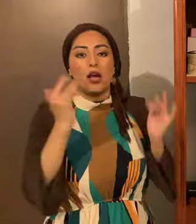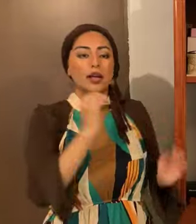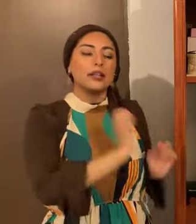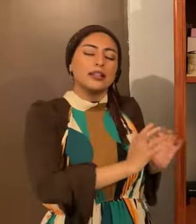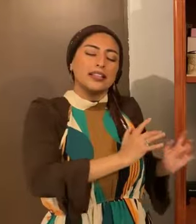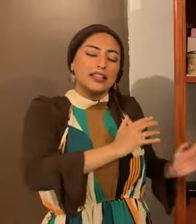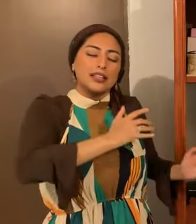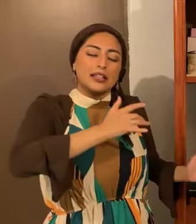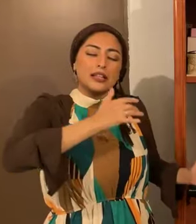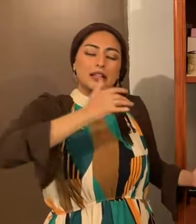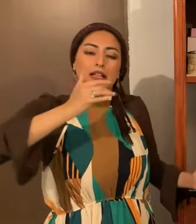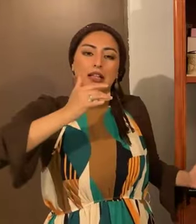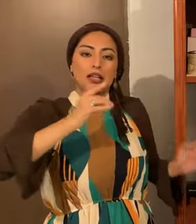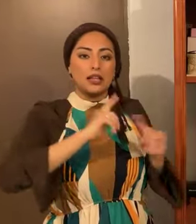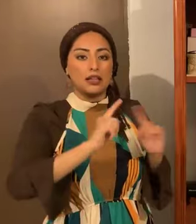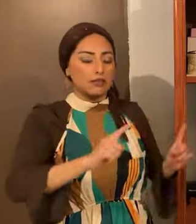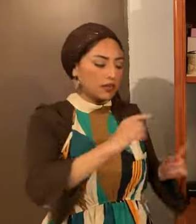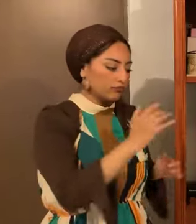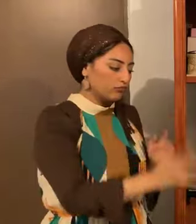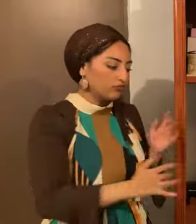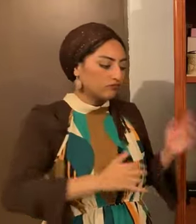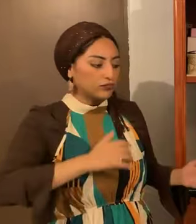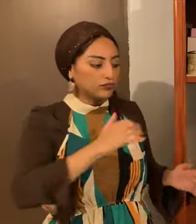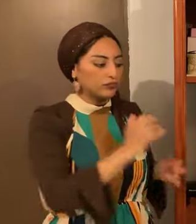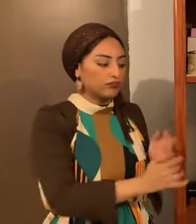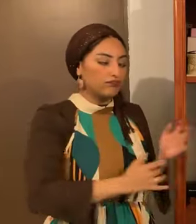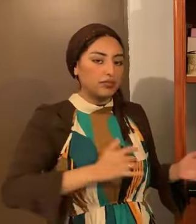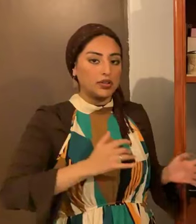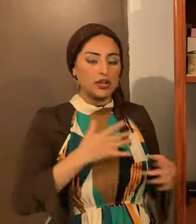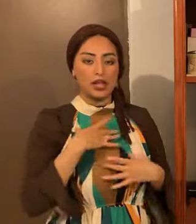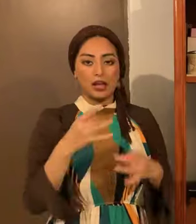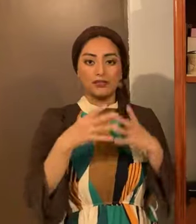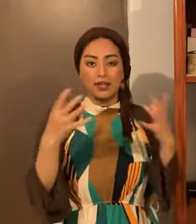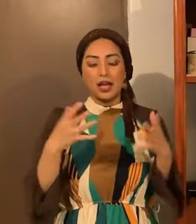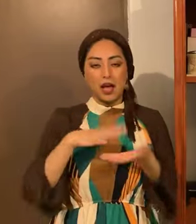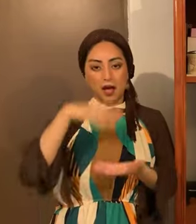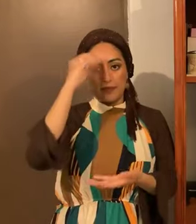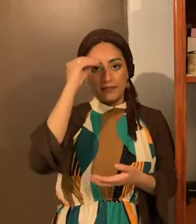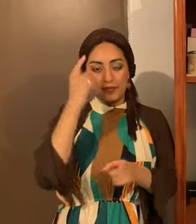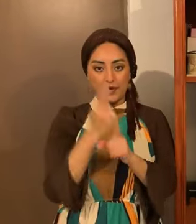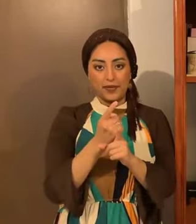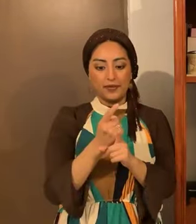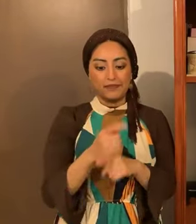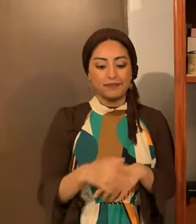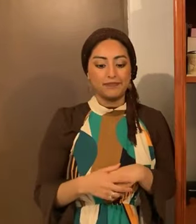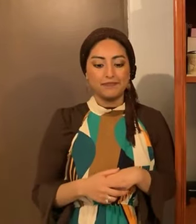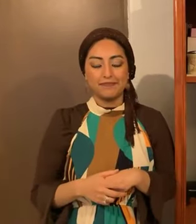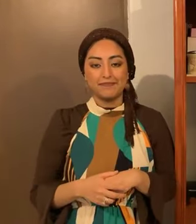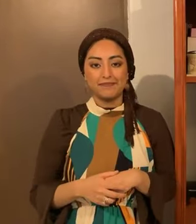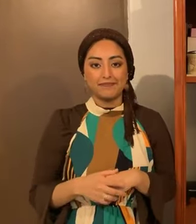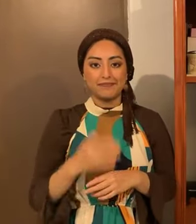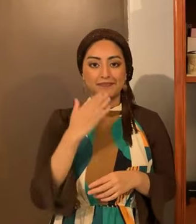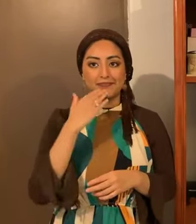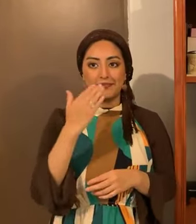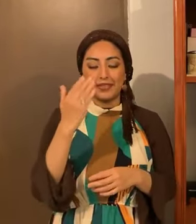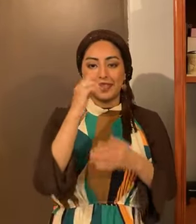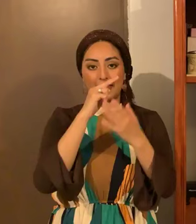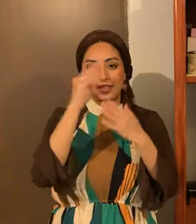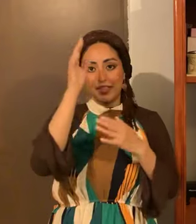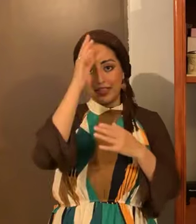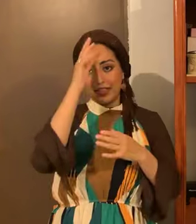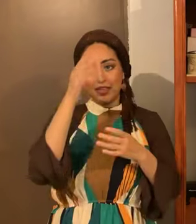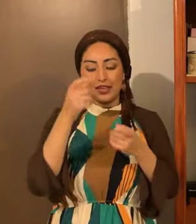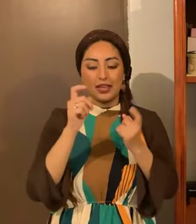¿Okay? Eso significa, amados Ajina Hayot, aleluya. Es interesante, ¿verdad? Toda la Abacadosh que nos permite